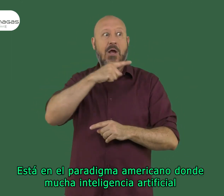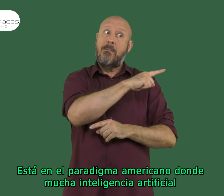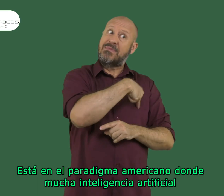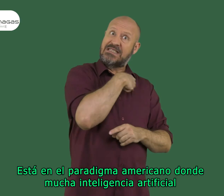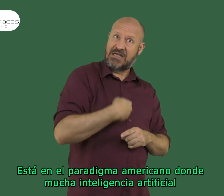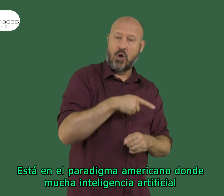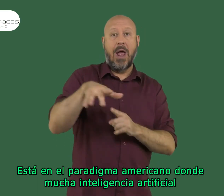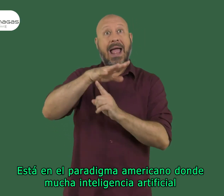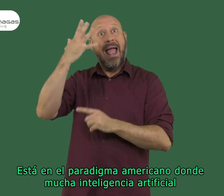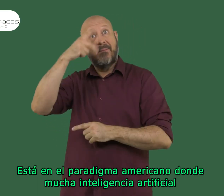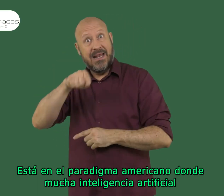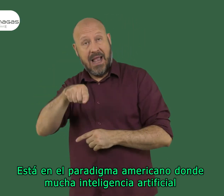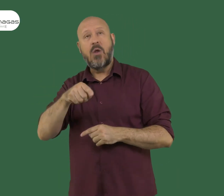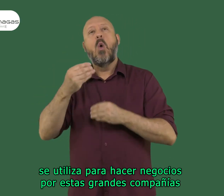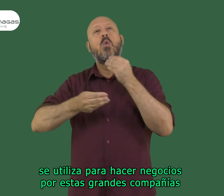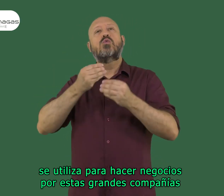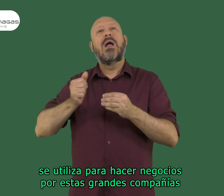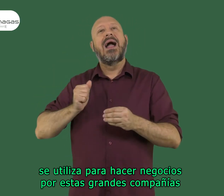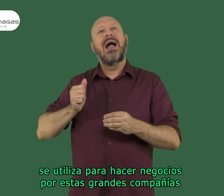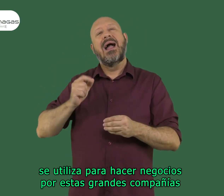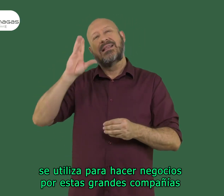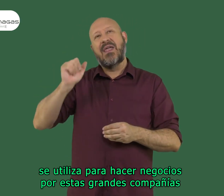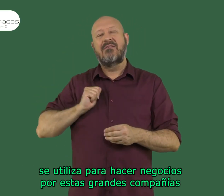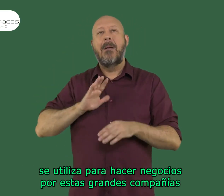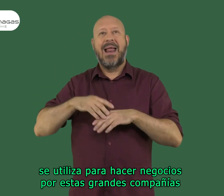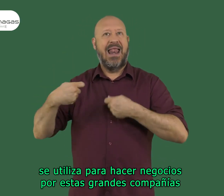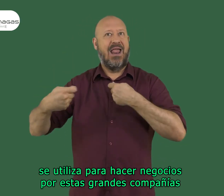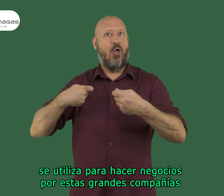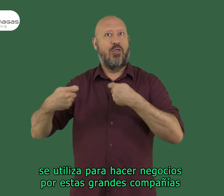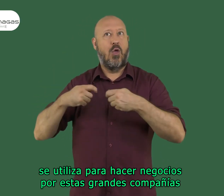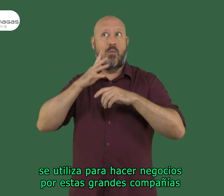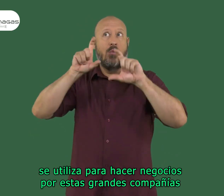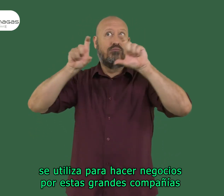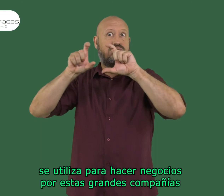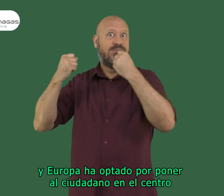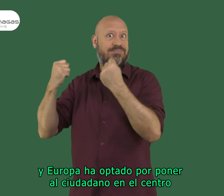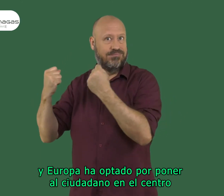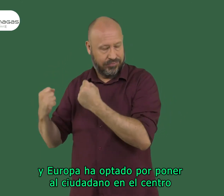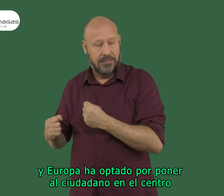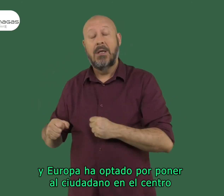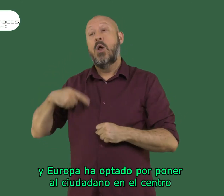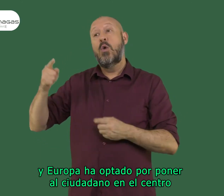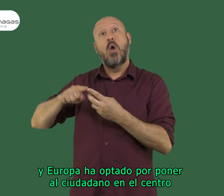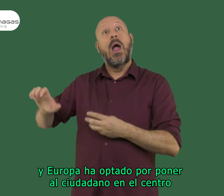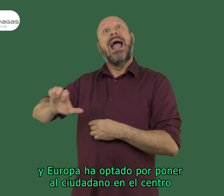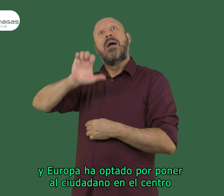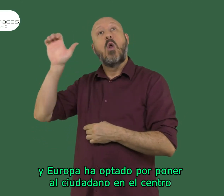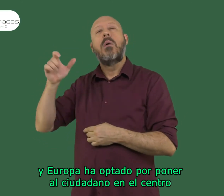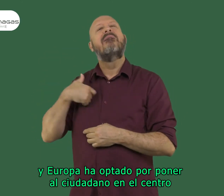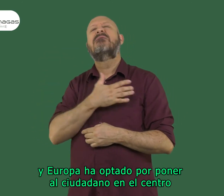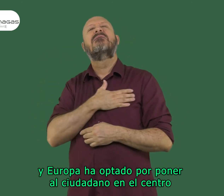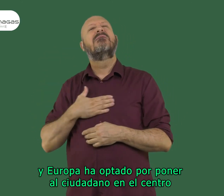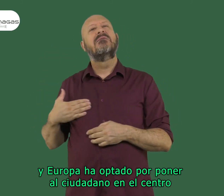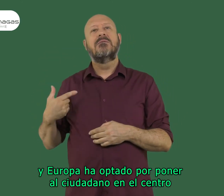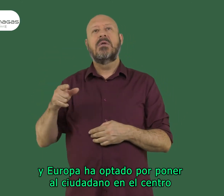americano, donde mucha inteligencia artificial se utiliza para hacer negocio por estas grandes compañías y Europa ha optado por